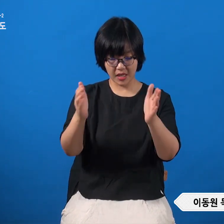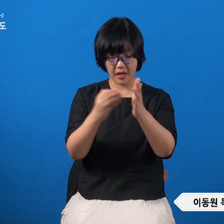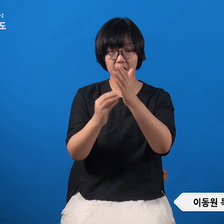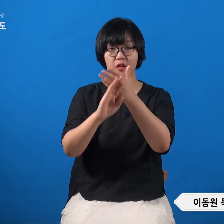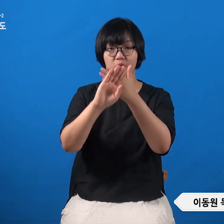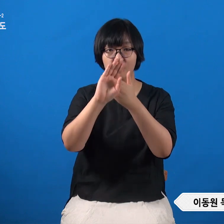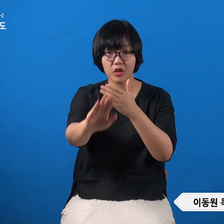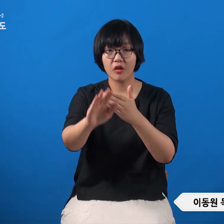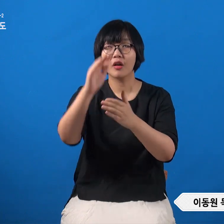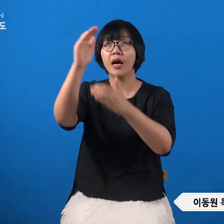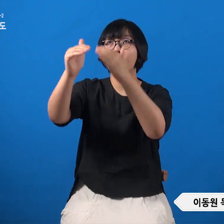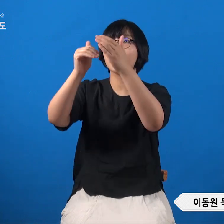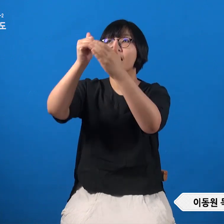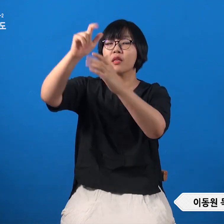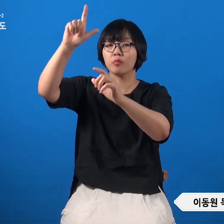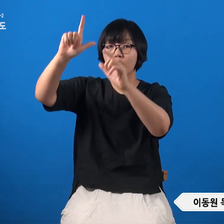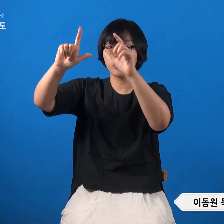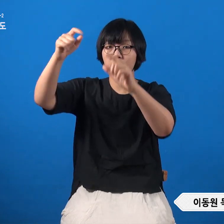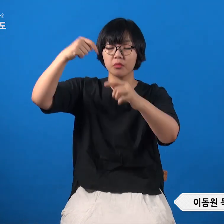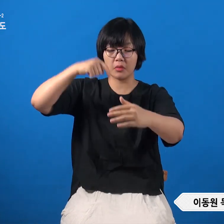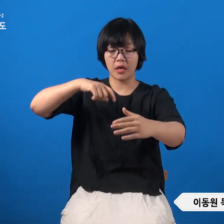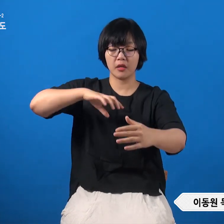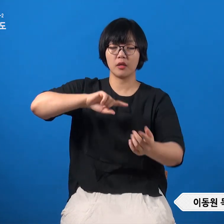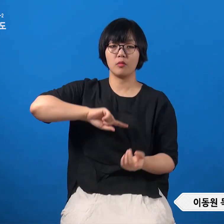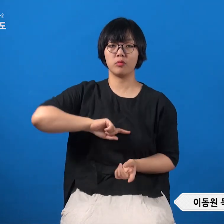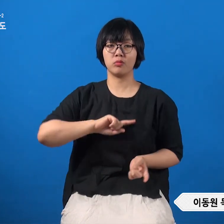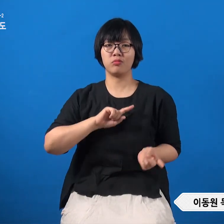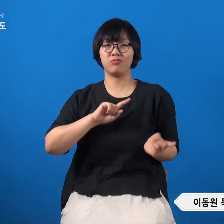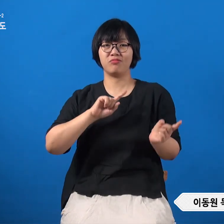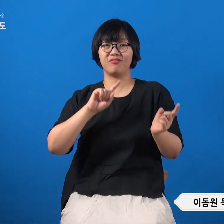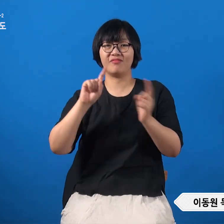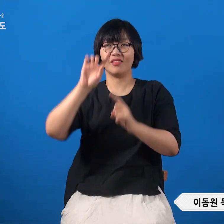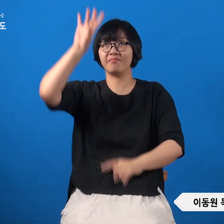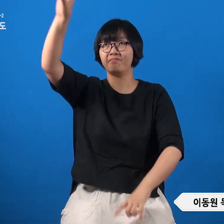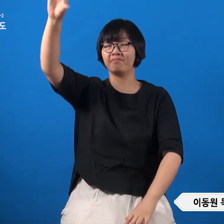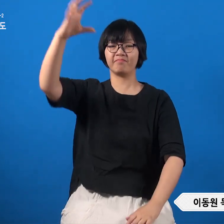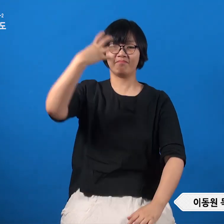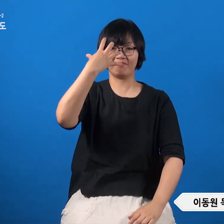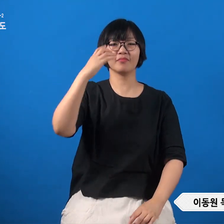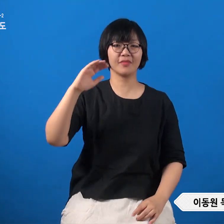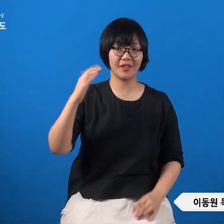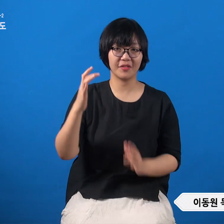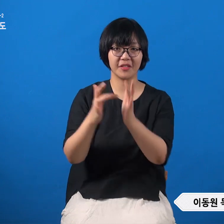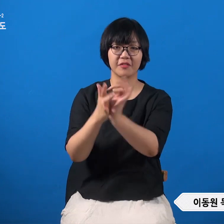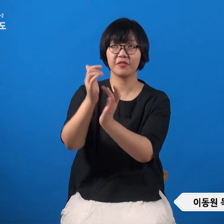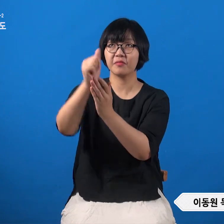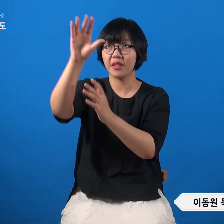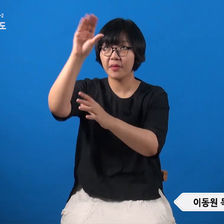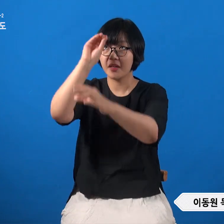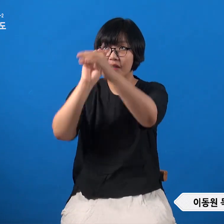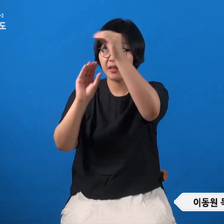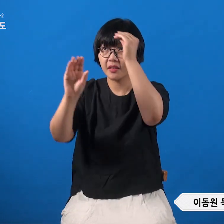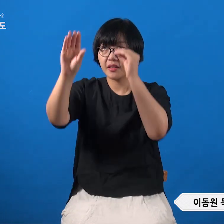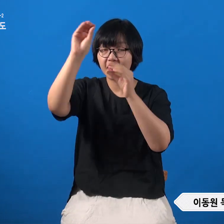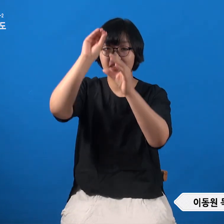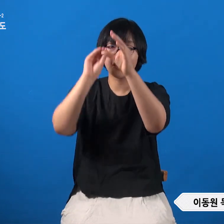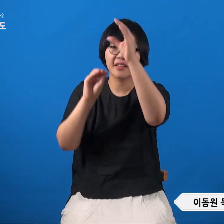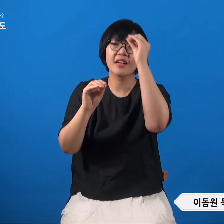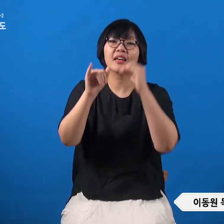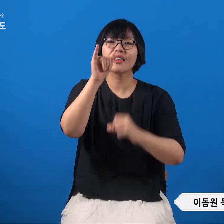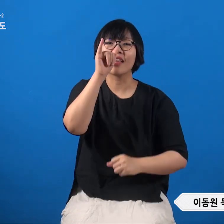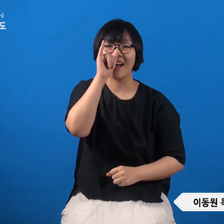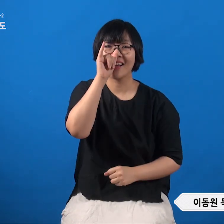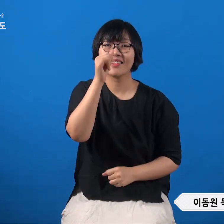형상이 회복되고, 그리고 나는 예수님을 닮아가는 일생을 살아가게 됩니다. 그런데